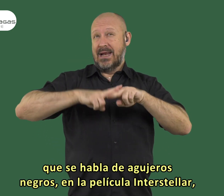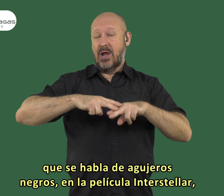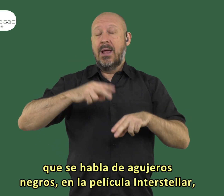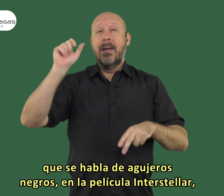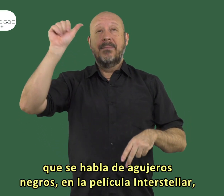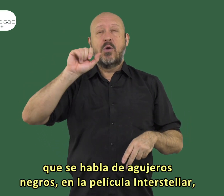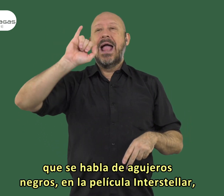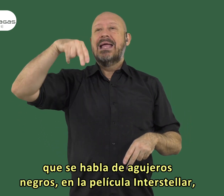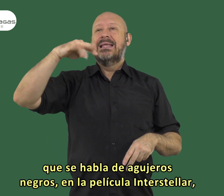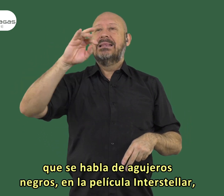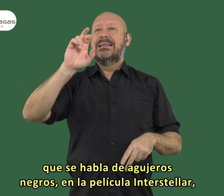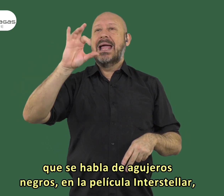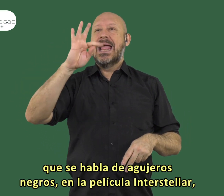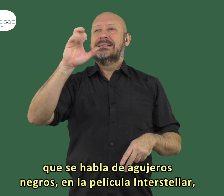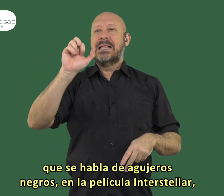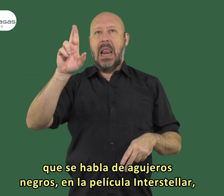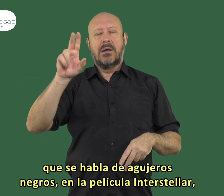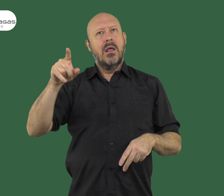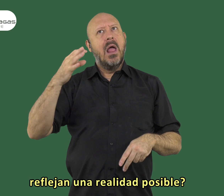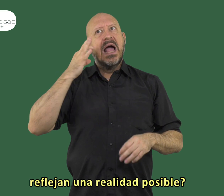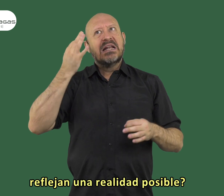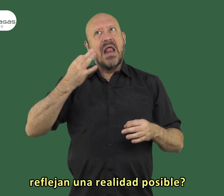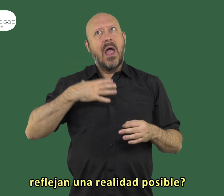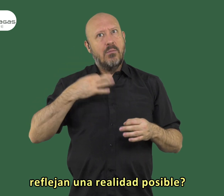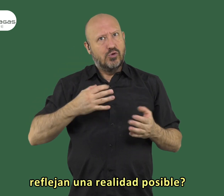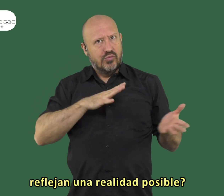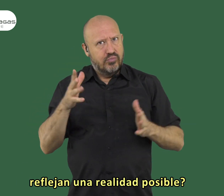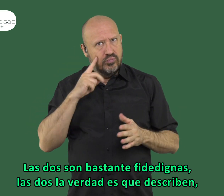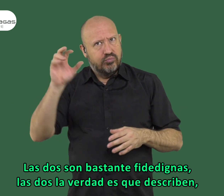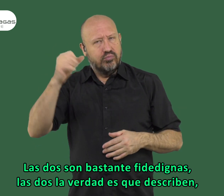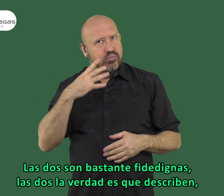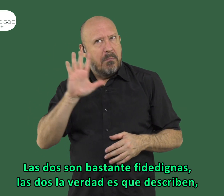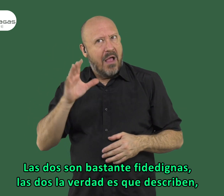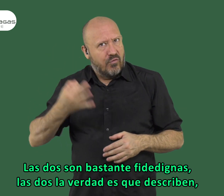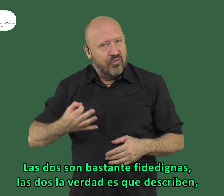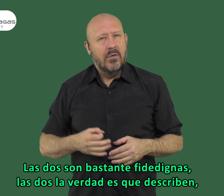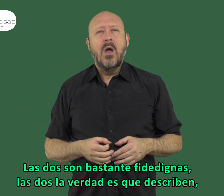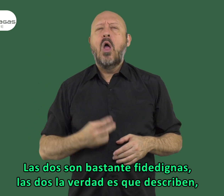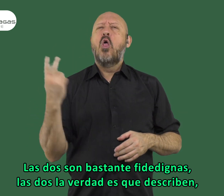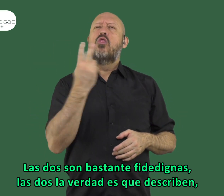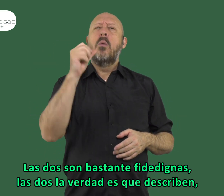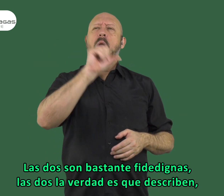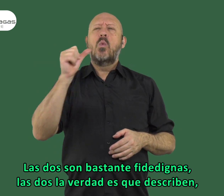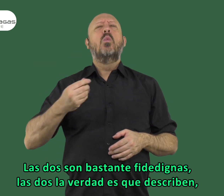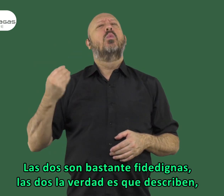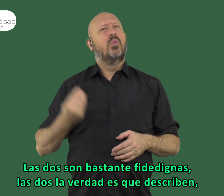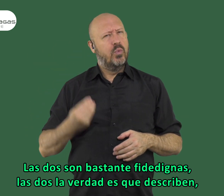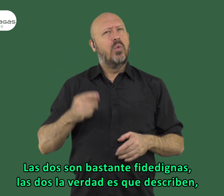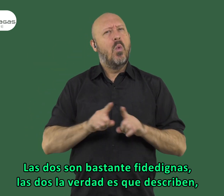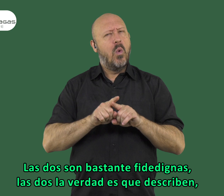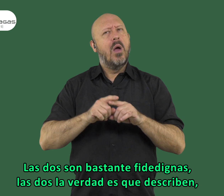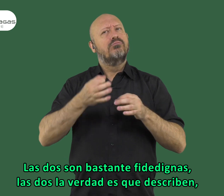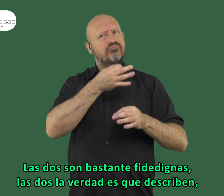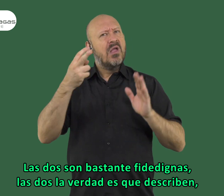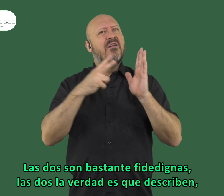habla de agujeros negros, en la película Interestelar, ¿reflejan una realidad posible? Las dos son bastante fidedignas. Las dos, la